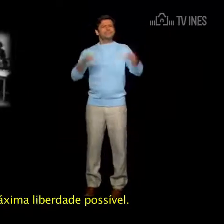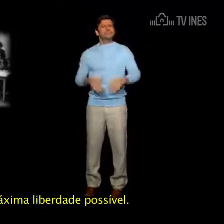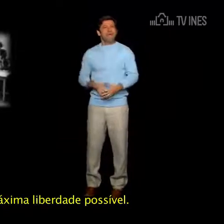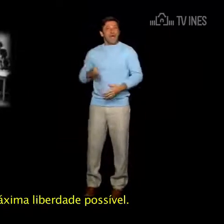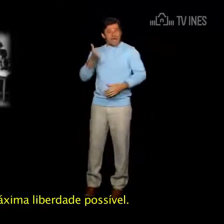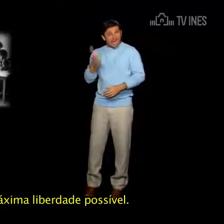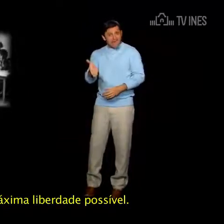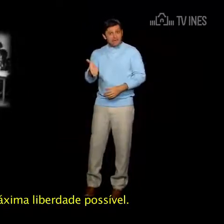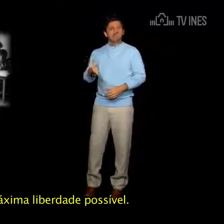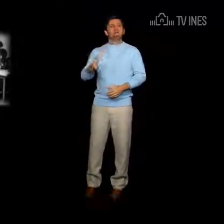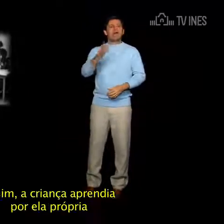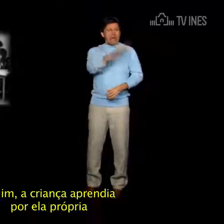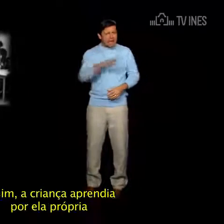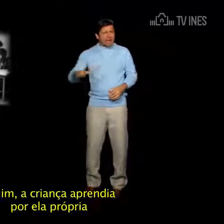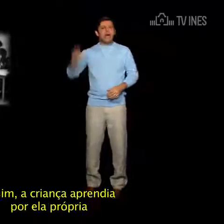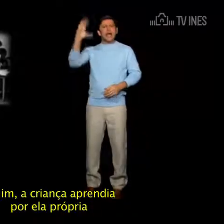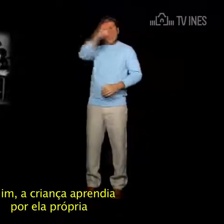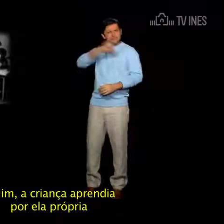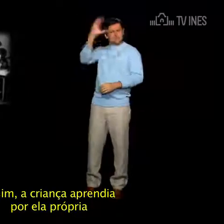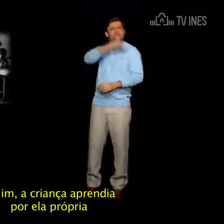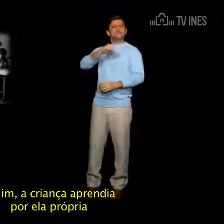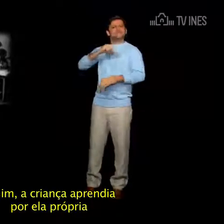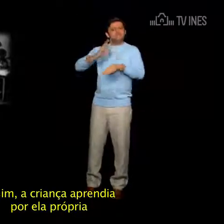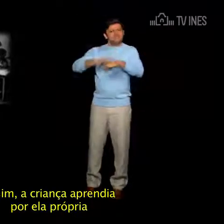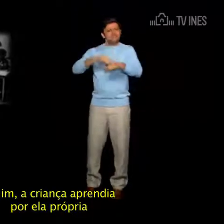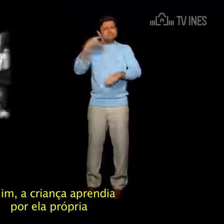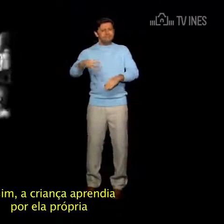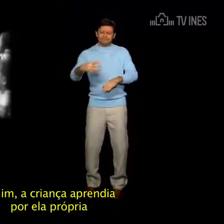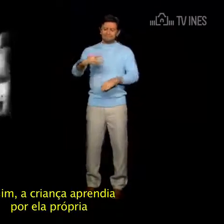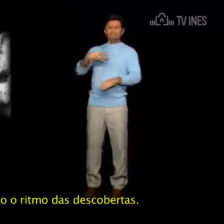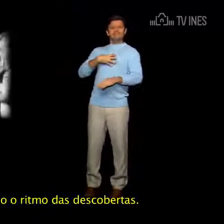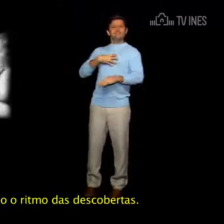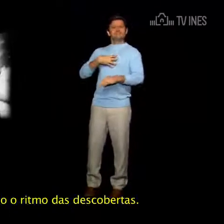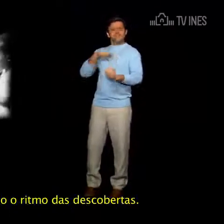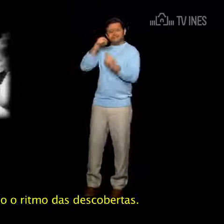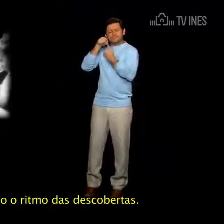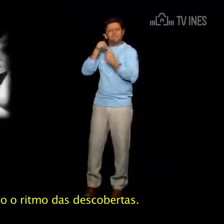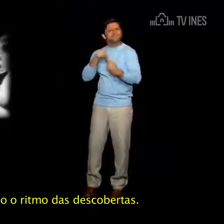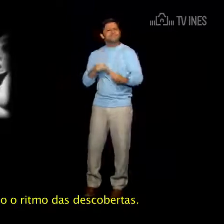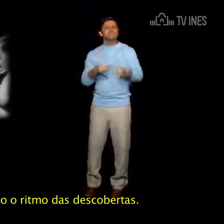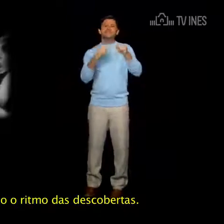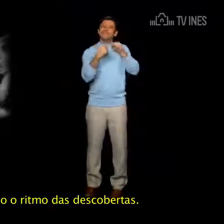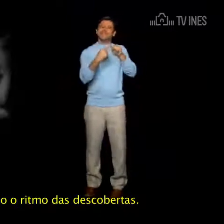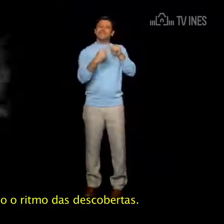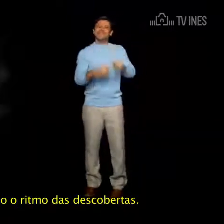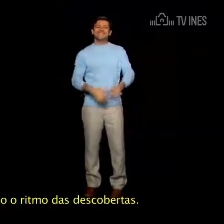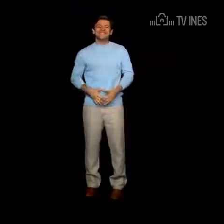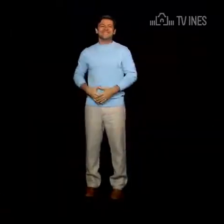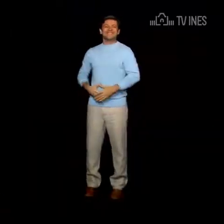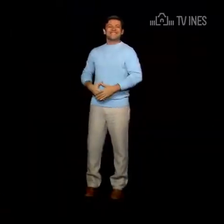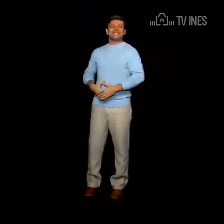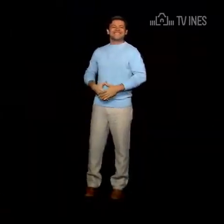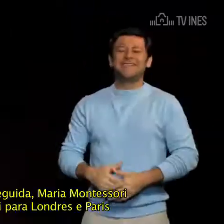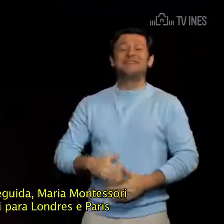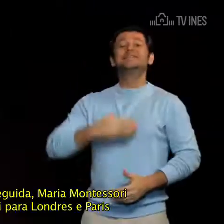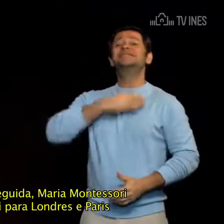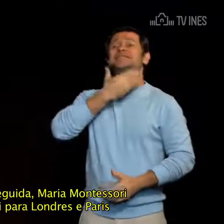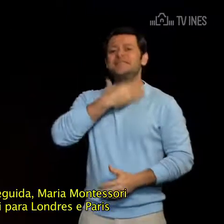liberdade possível. Assim, a criança aprendia por ela própria, seguindo o ritmo das descobertas. Em seguida,